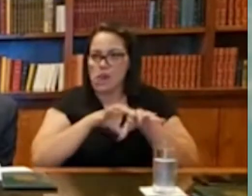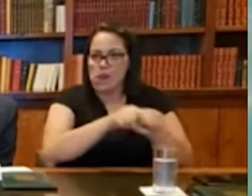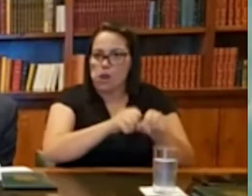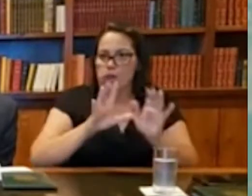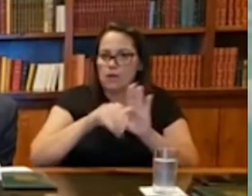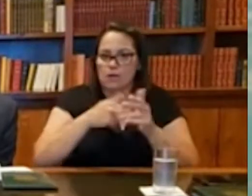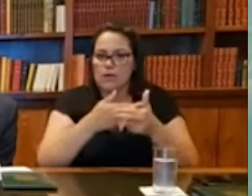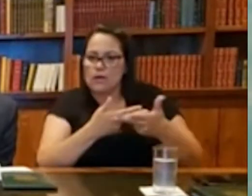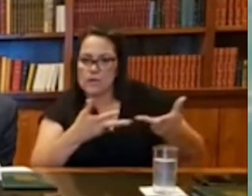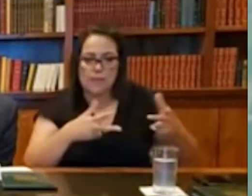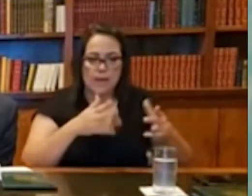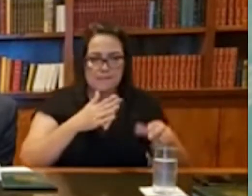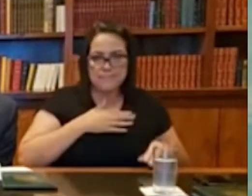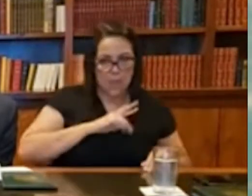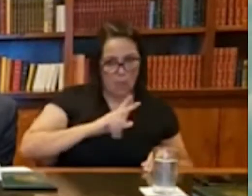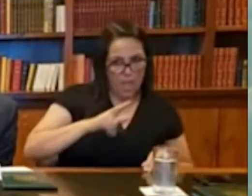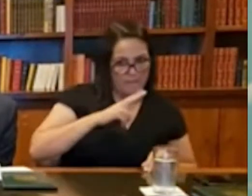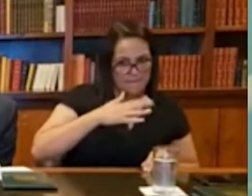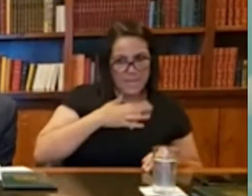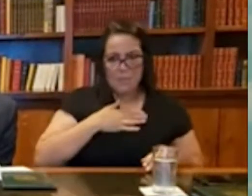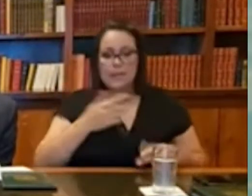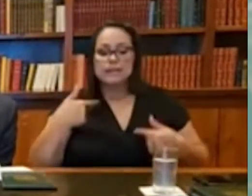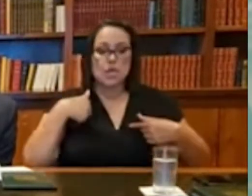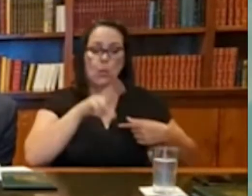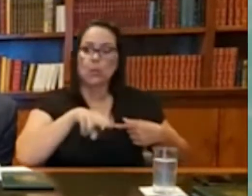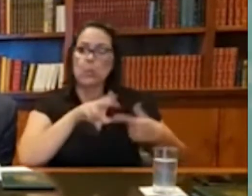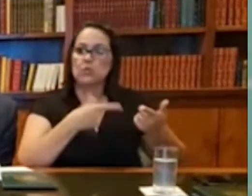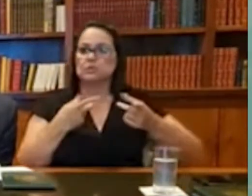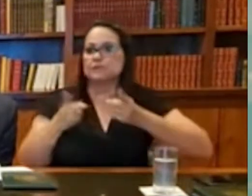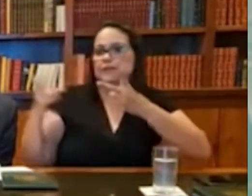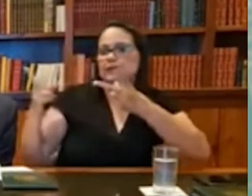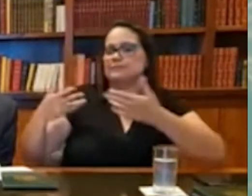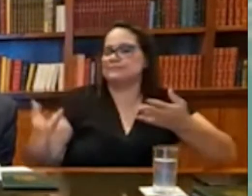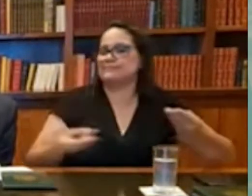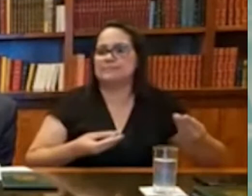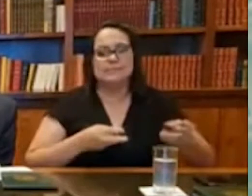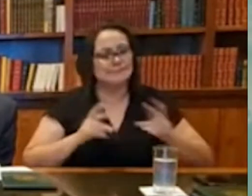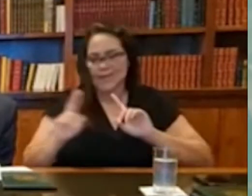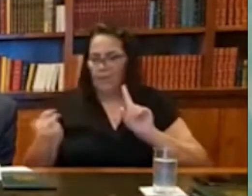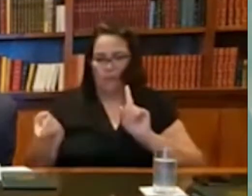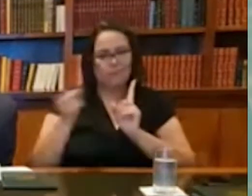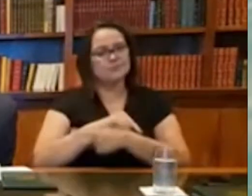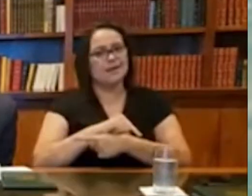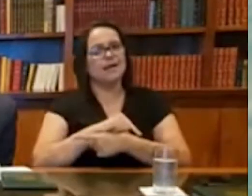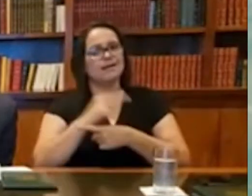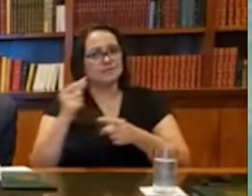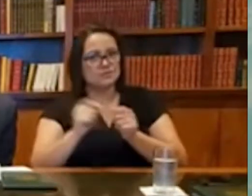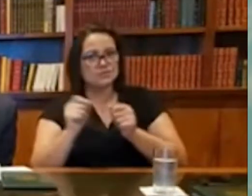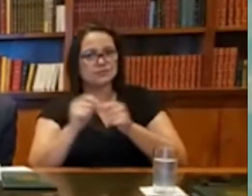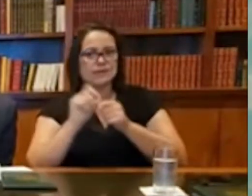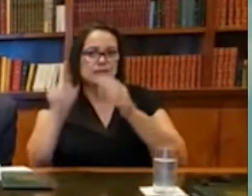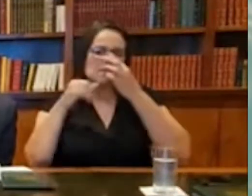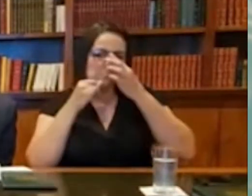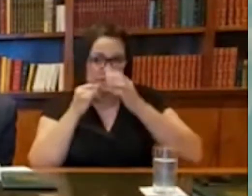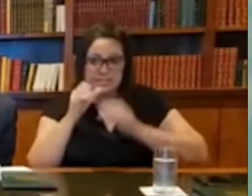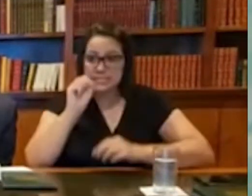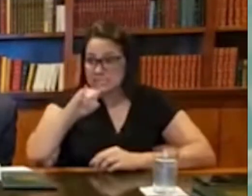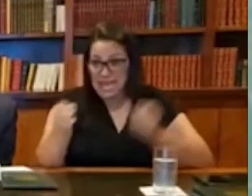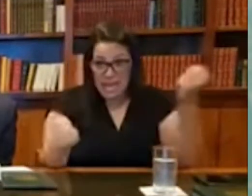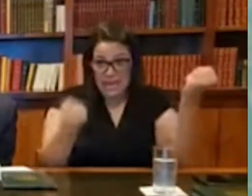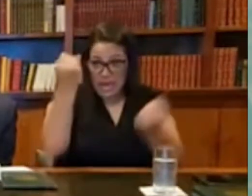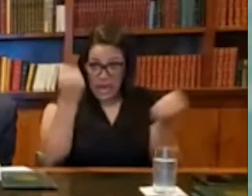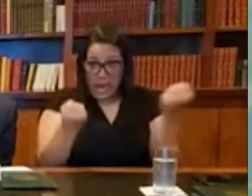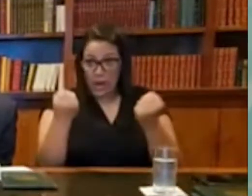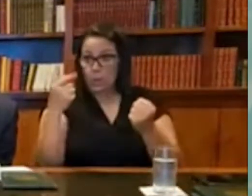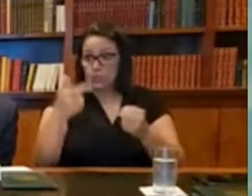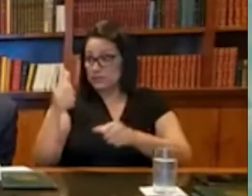regularização, nós estamos dando identidade. E aí é igual um sujeito com um carro, presidente, sem chapa. Ele vai cometer qualquer